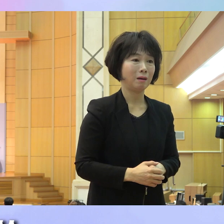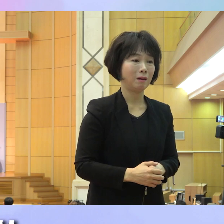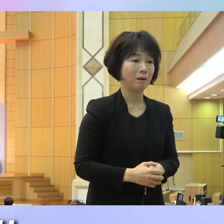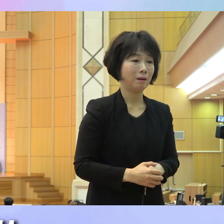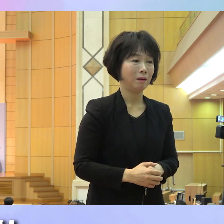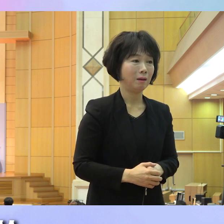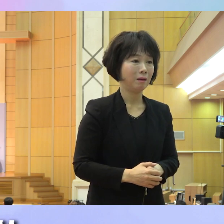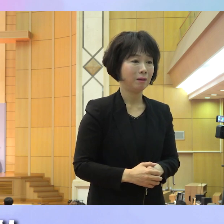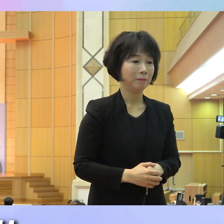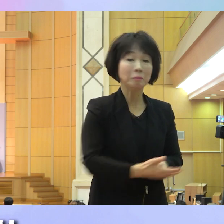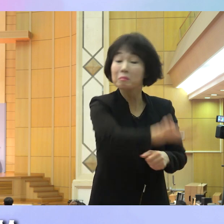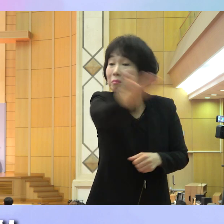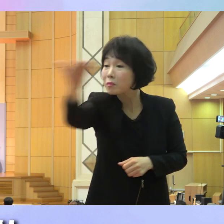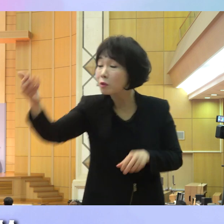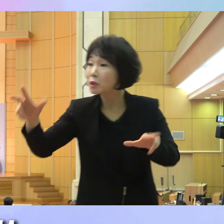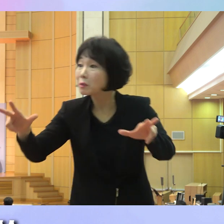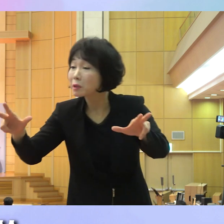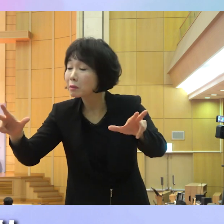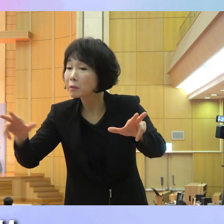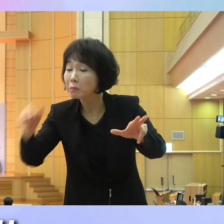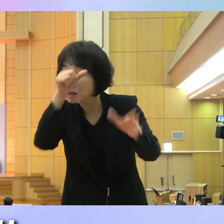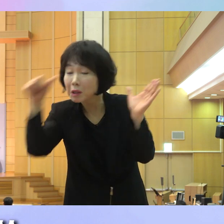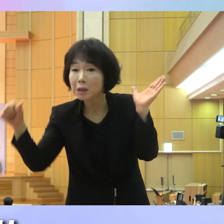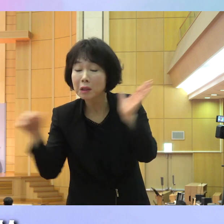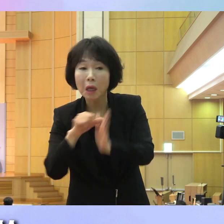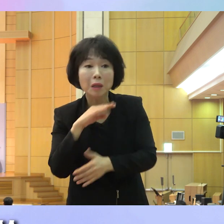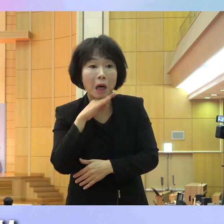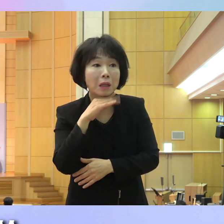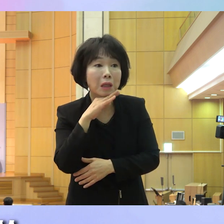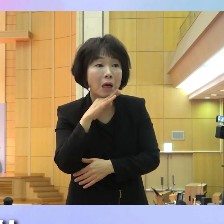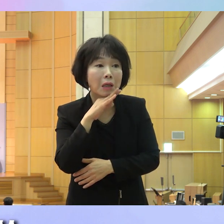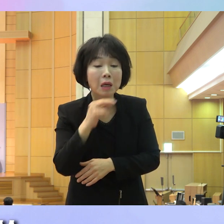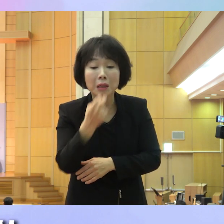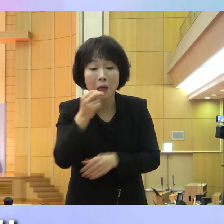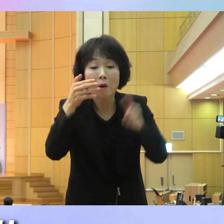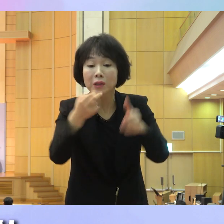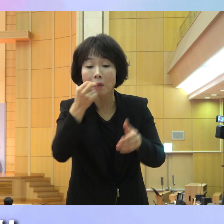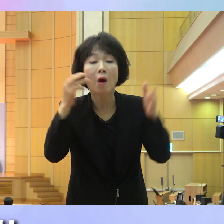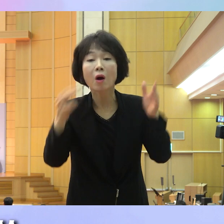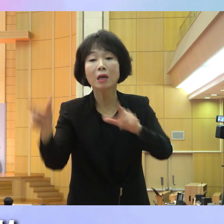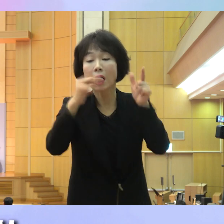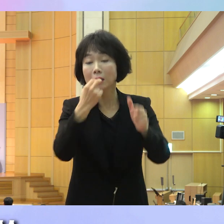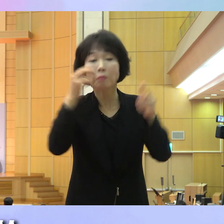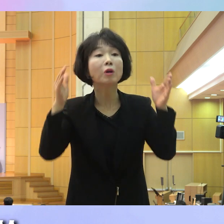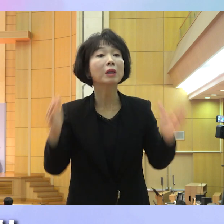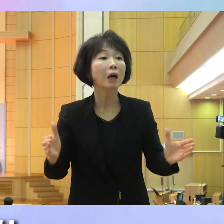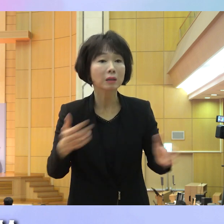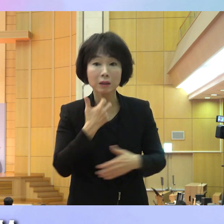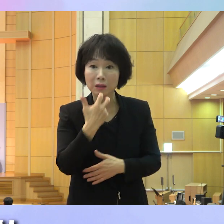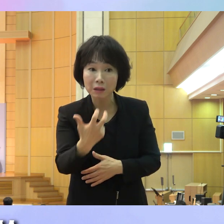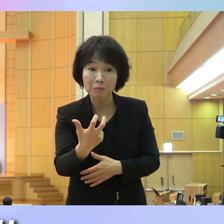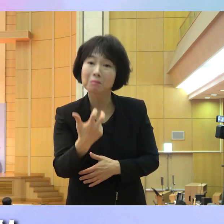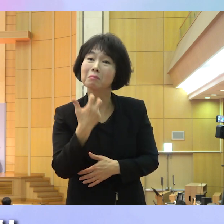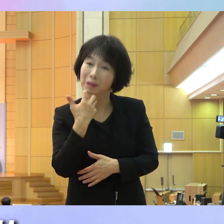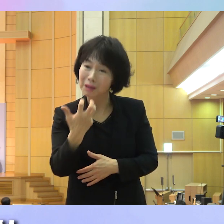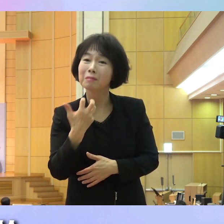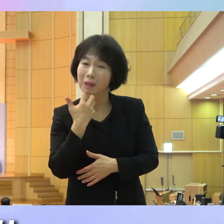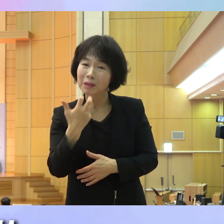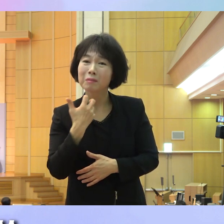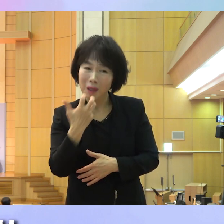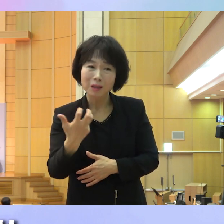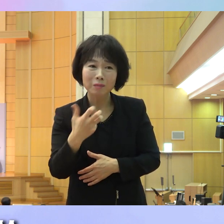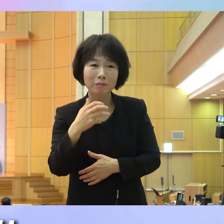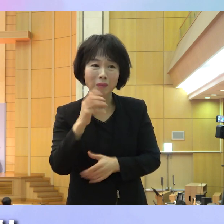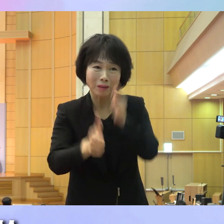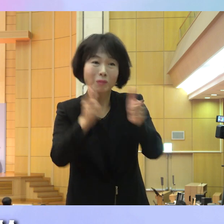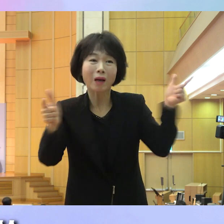여러분 70살까지 살고 80살 가지고 요즘은 100세 시대라고 해서 100살까지 살았다 한들 인생으로 살다가 인생을 죽어버리면 그 100살까지 살았던 의미가